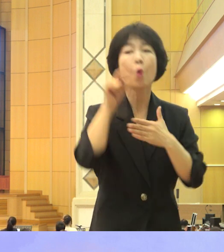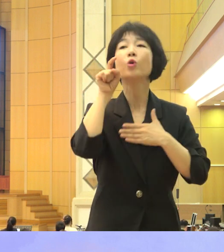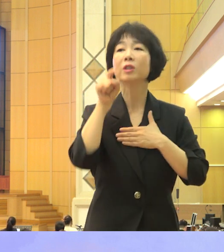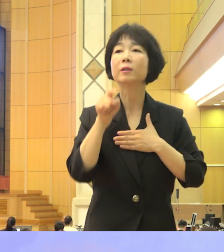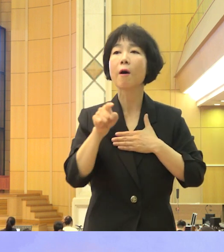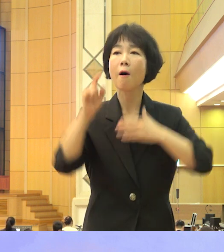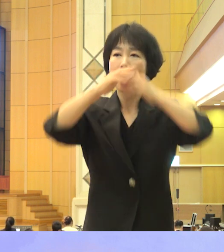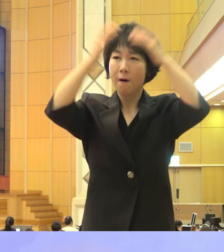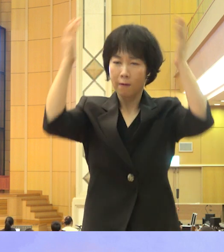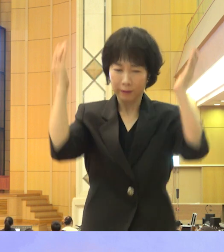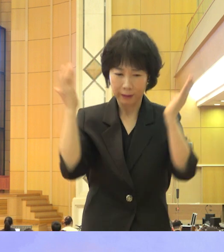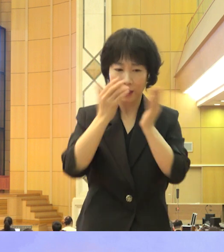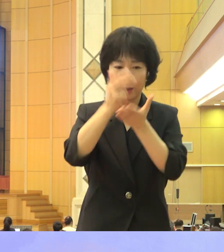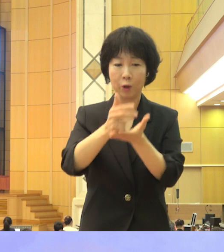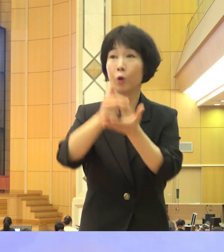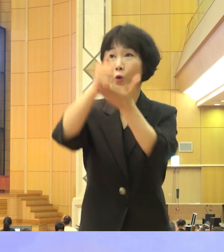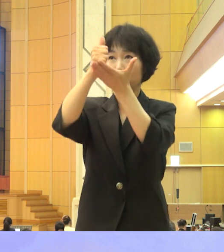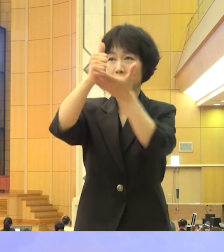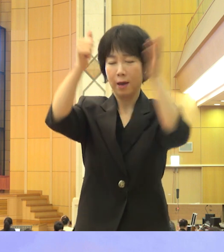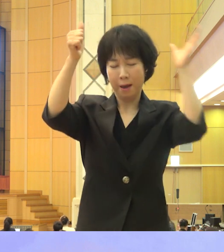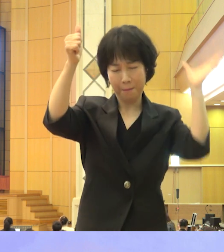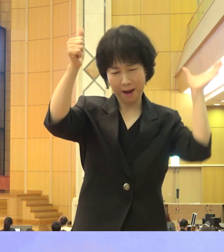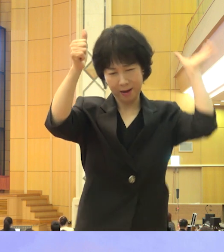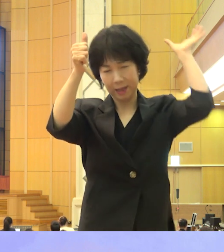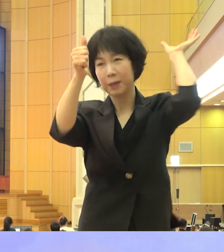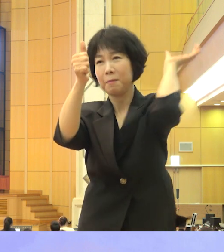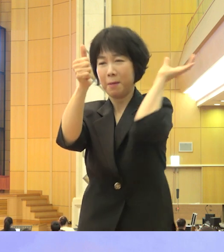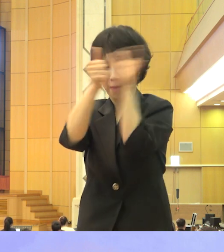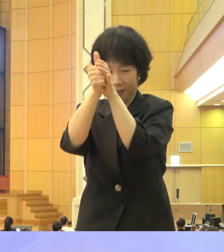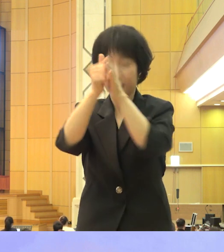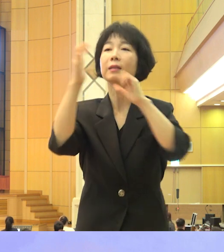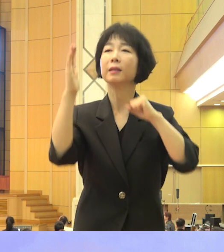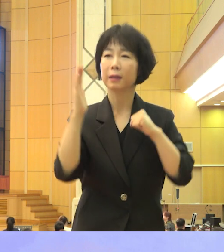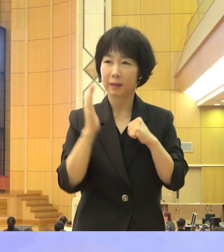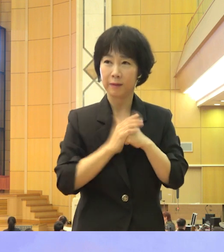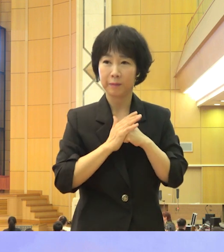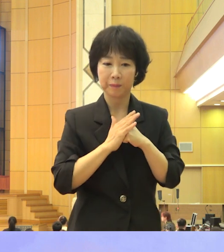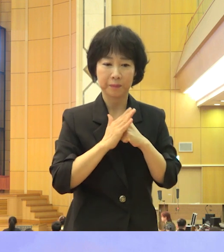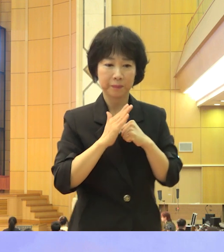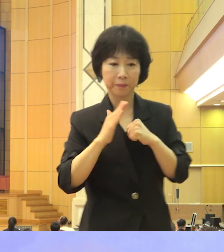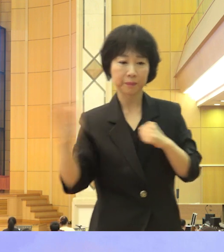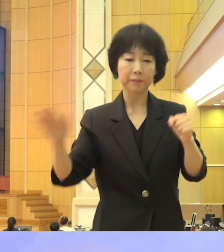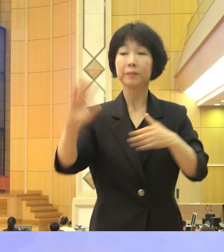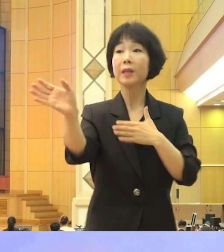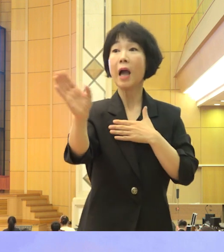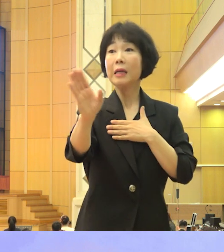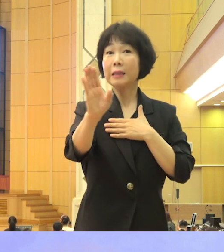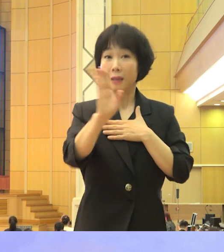나의 모든 것 다 주께 맡기니